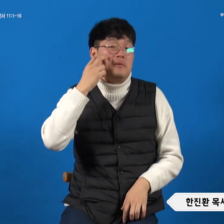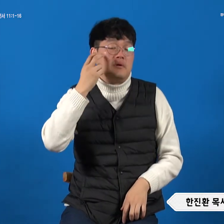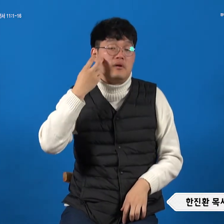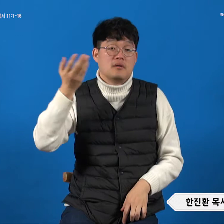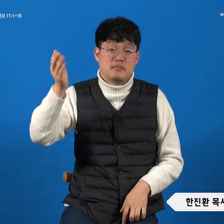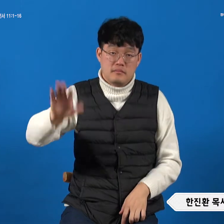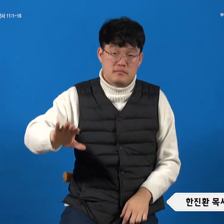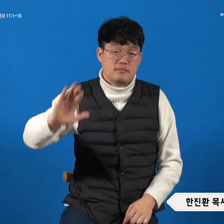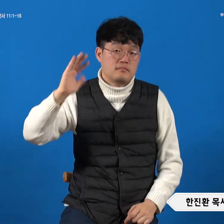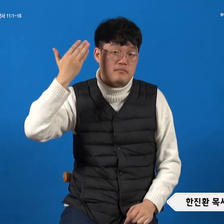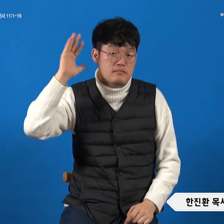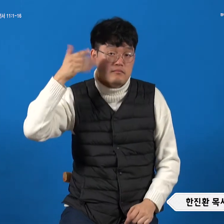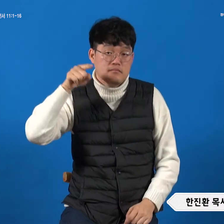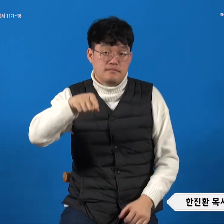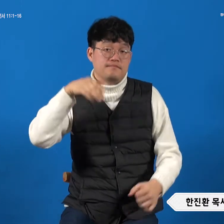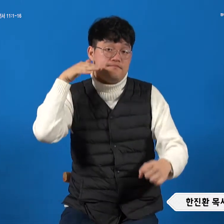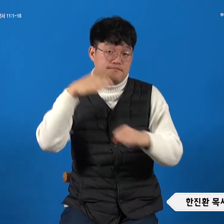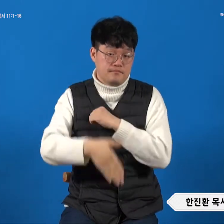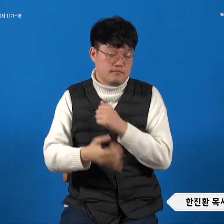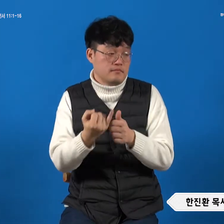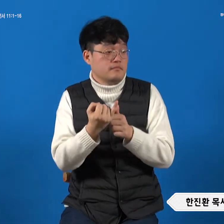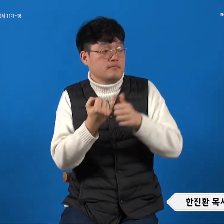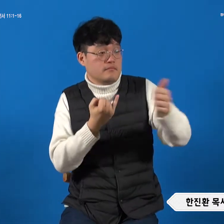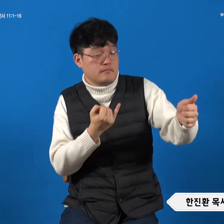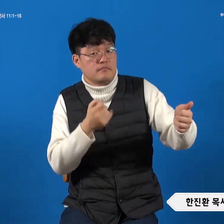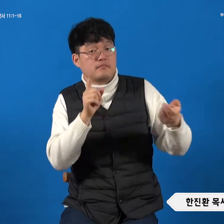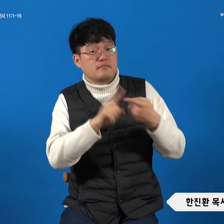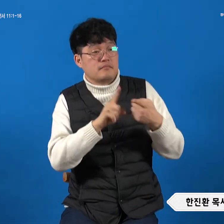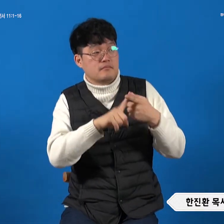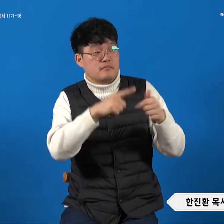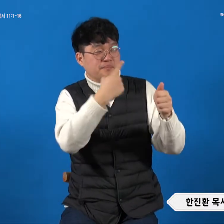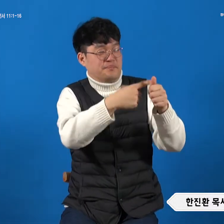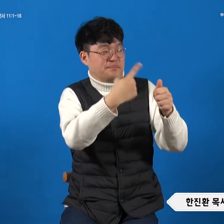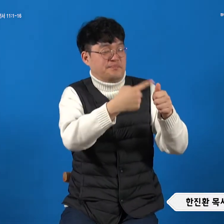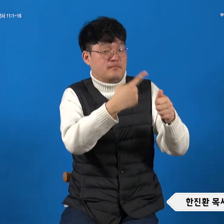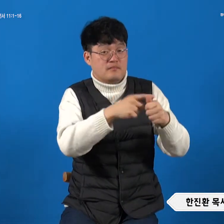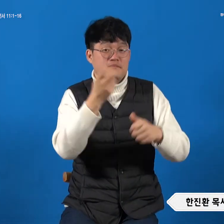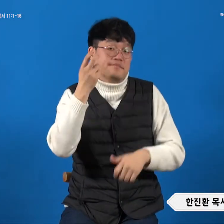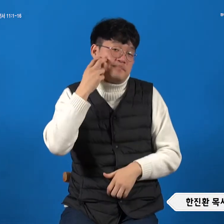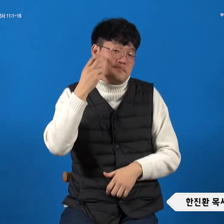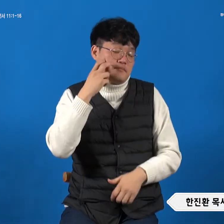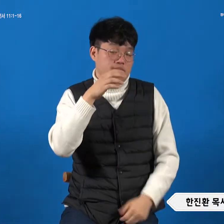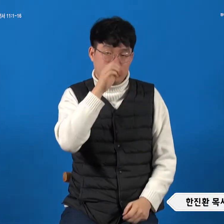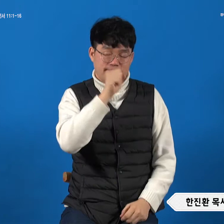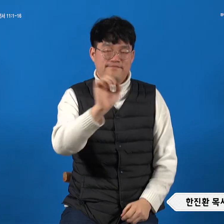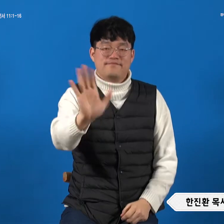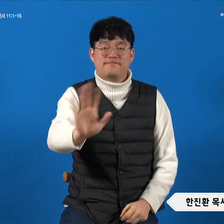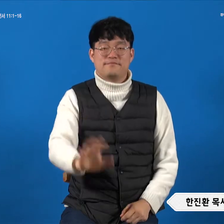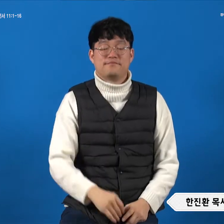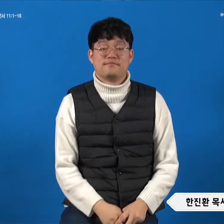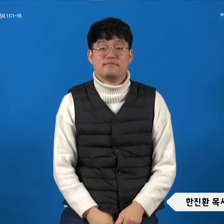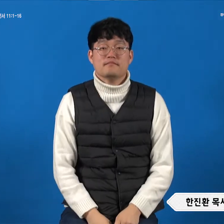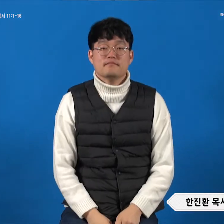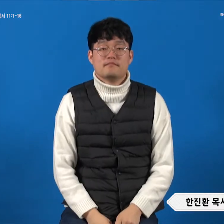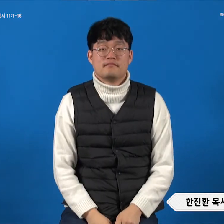다 농담이지만은, 그러나 그런 식으로 남편을 비하하는 농담은 별로 좋은 게